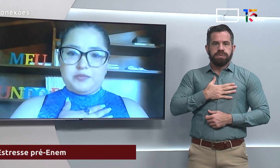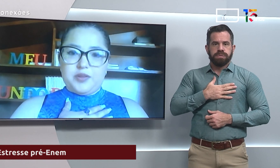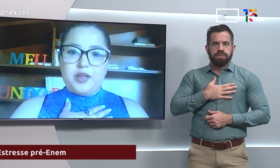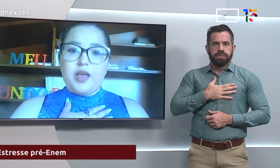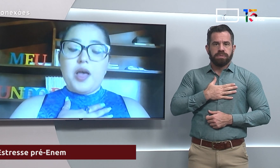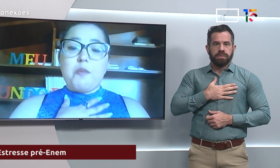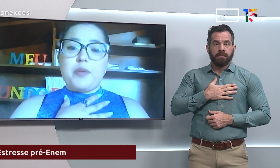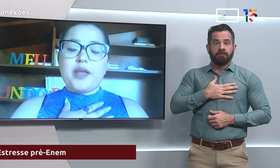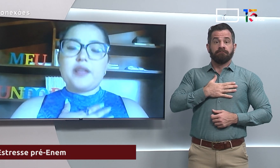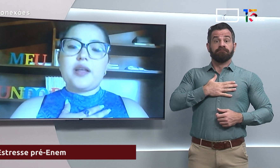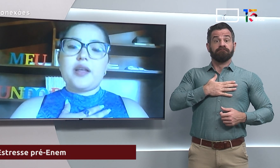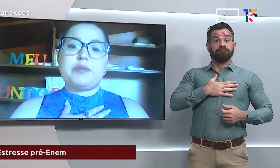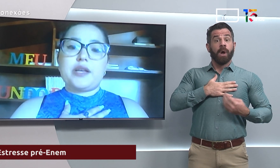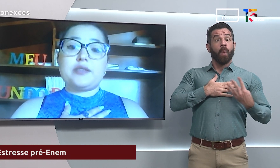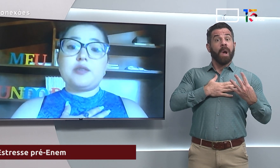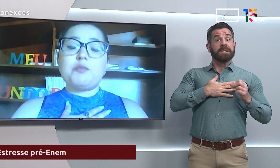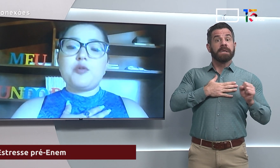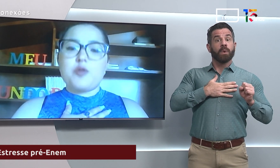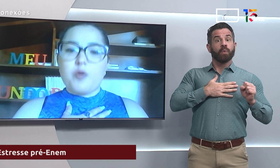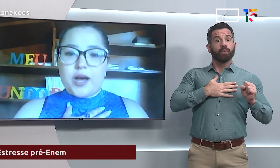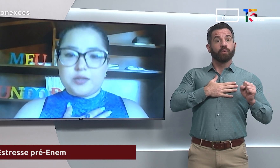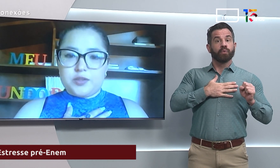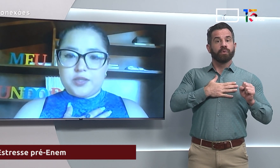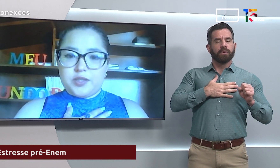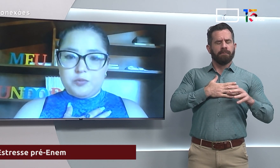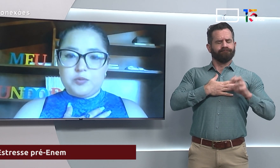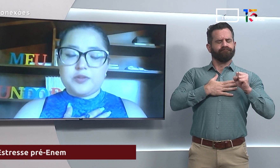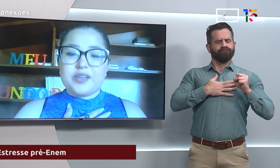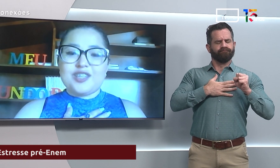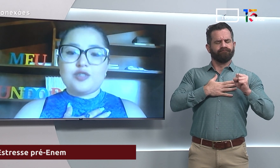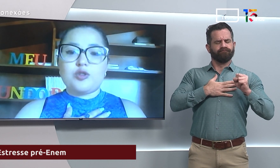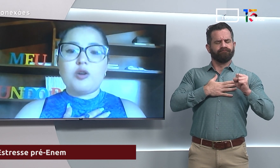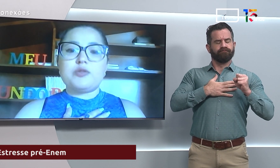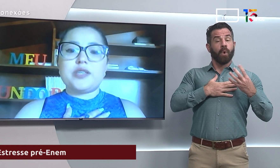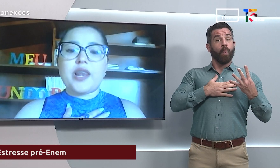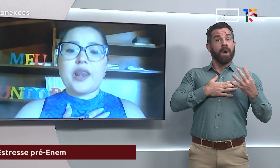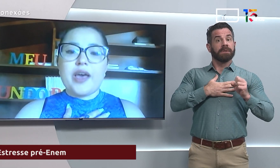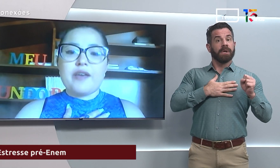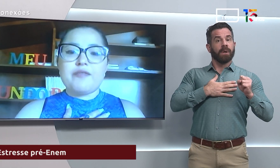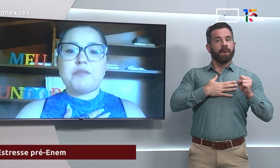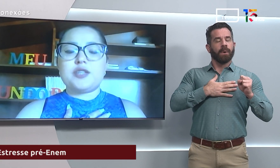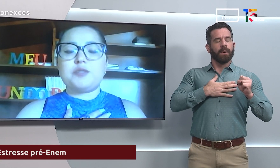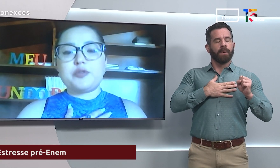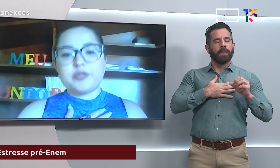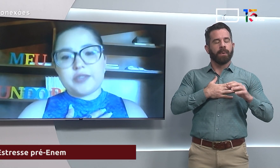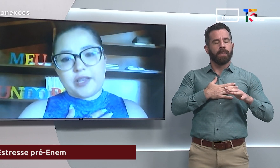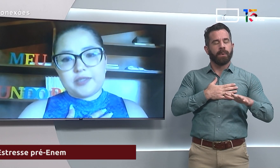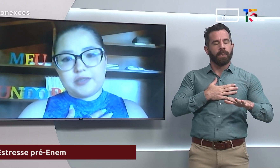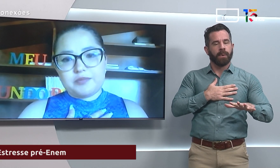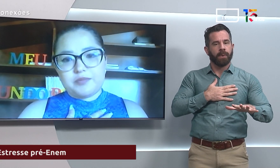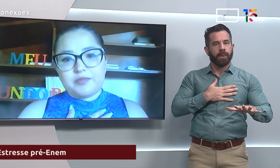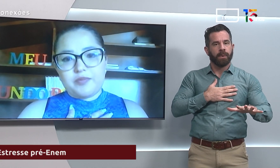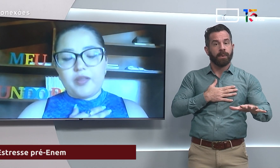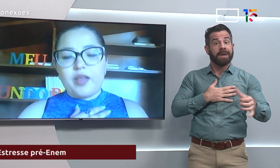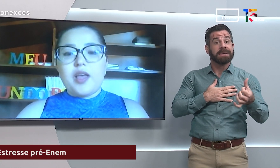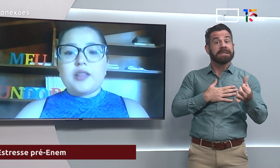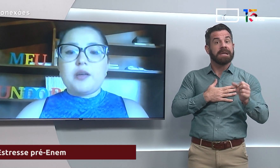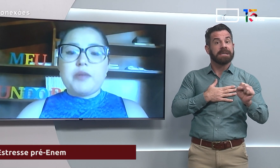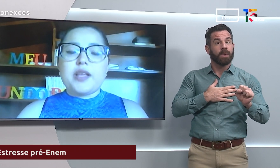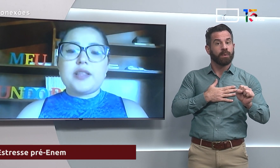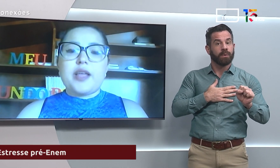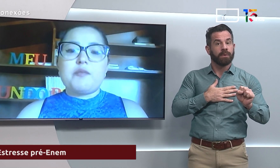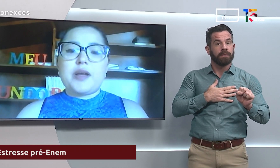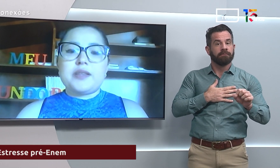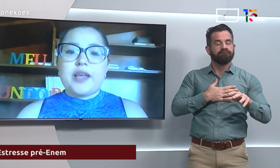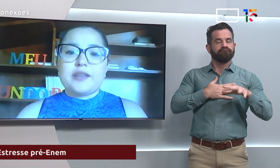segundos. Prenda a respiração por 4 segundos e solte levemente por 6.